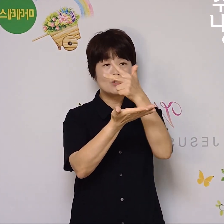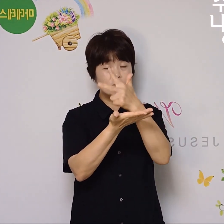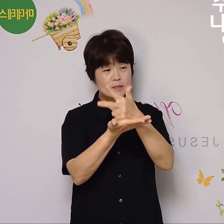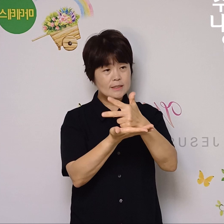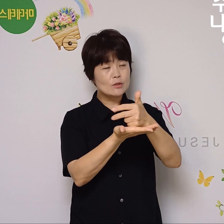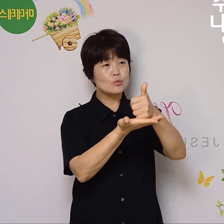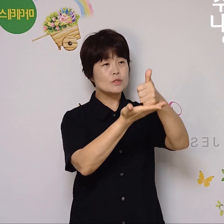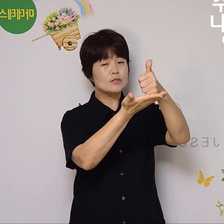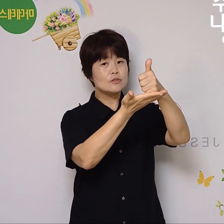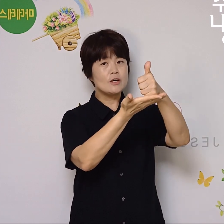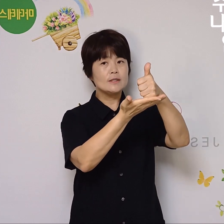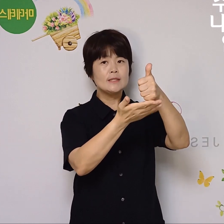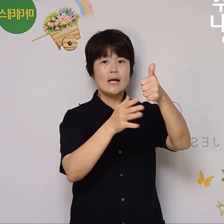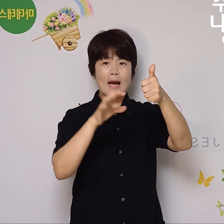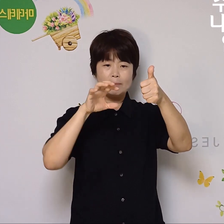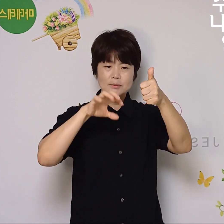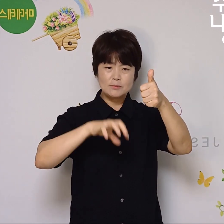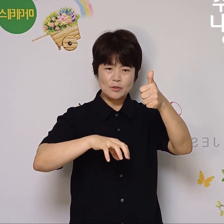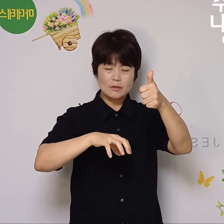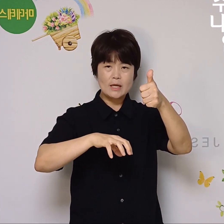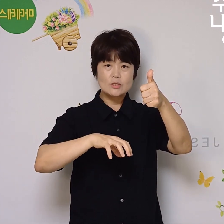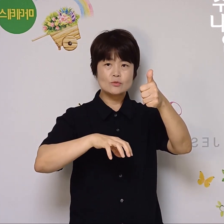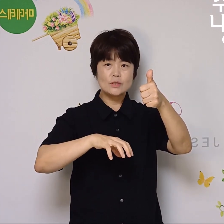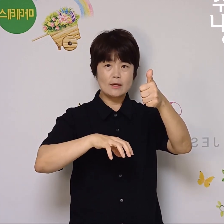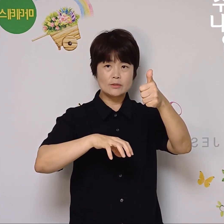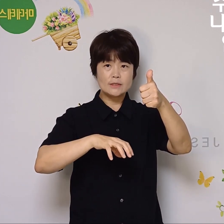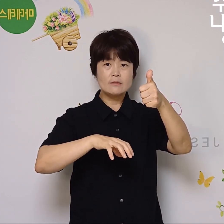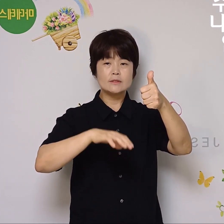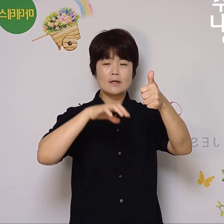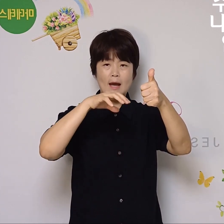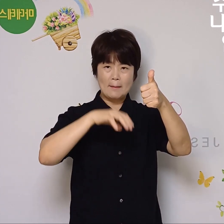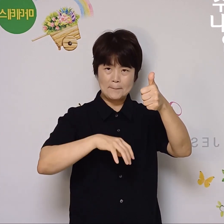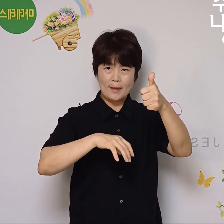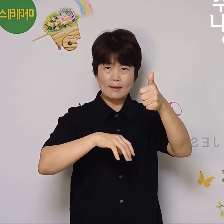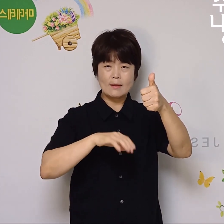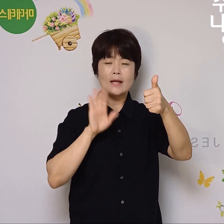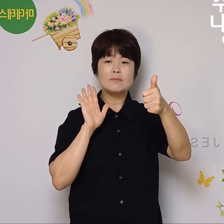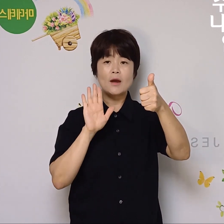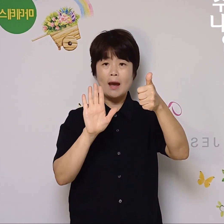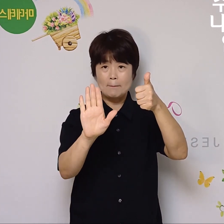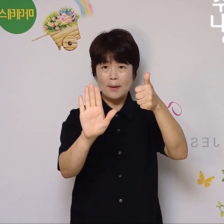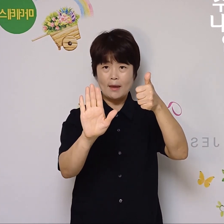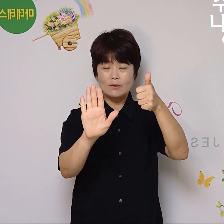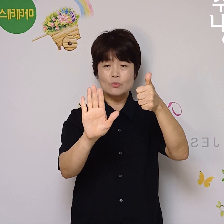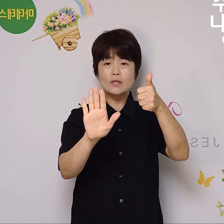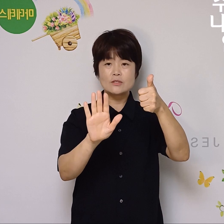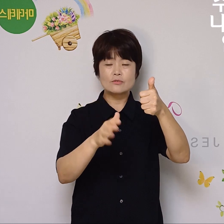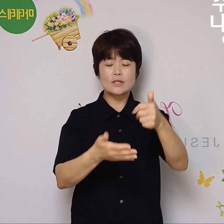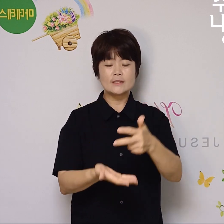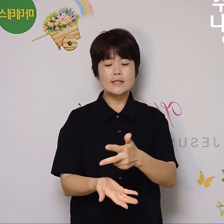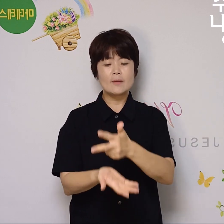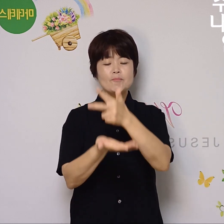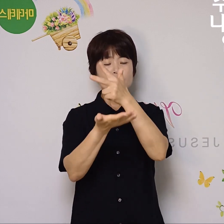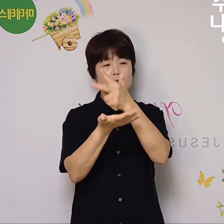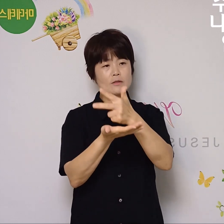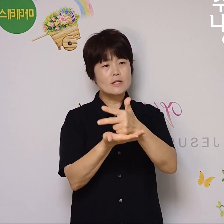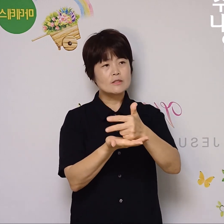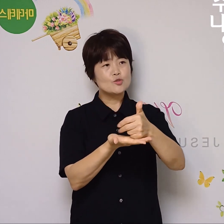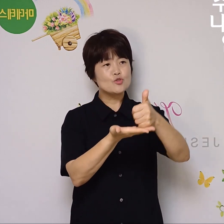주님은 그대로 놓으시고요. 앞을 뭐 이렇게 하셔도 되거든요. 그래서 앞에 아니면 앞에 이렇게 하셔도 되는데 여기서는 주님